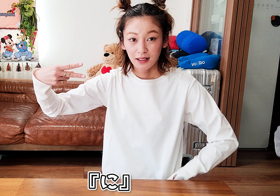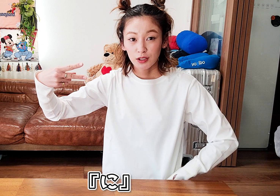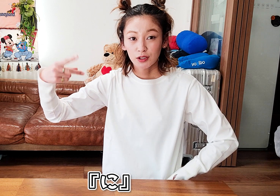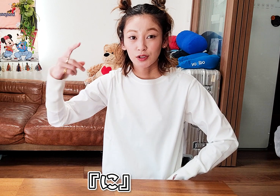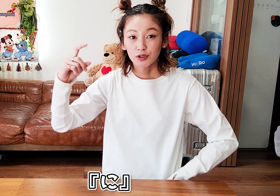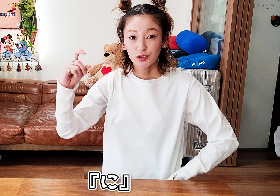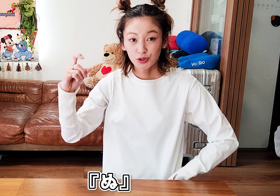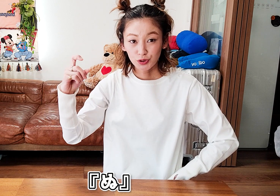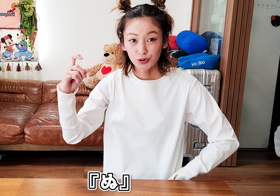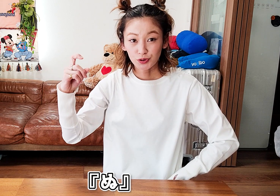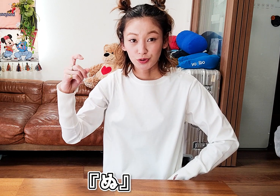ぬ、